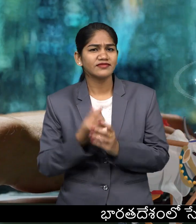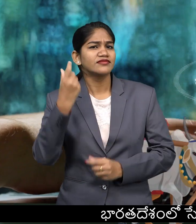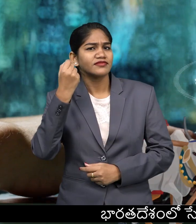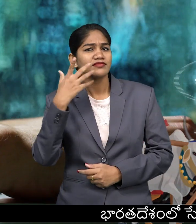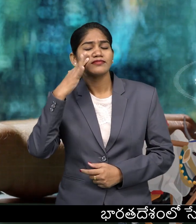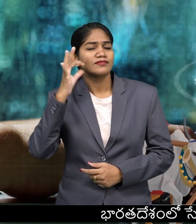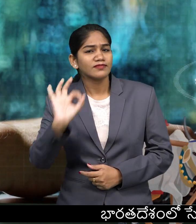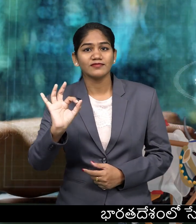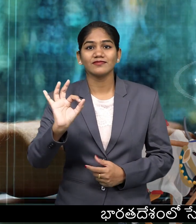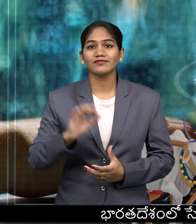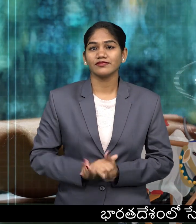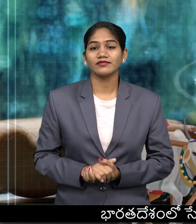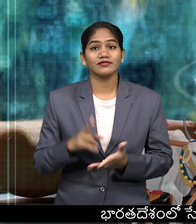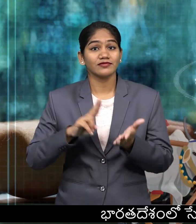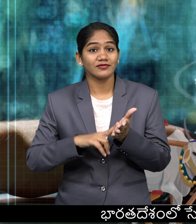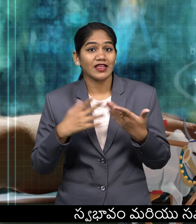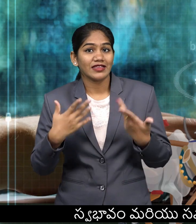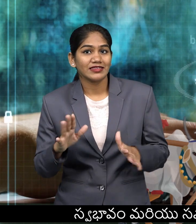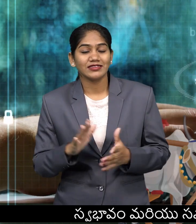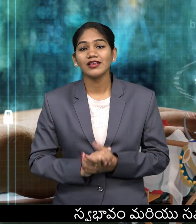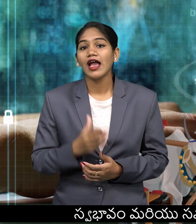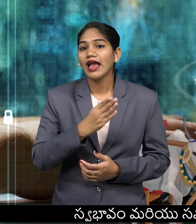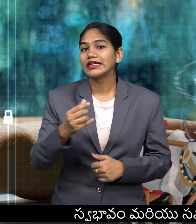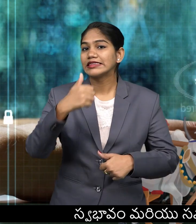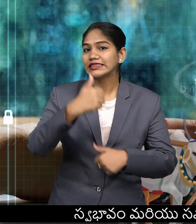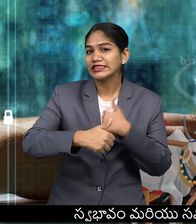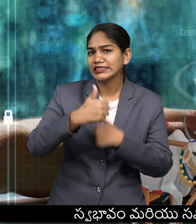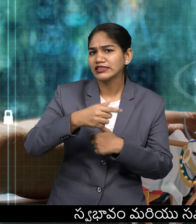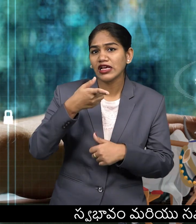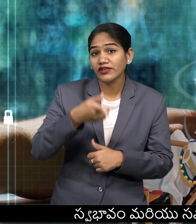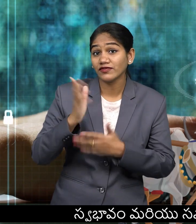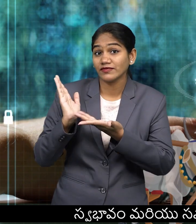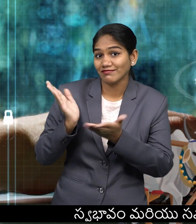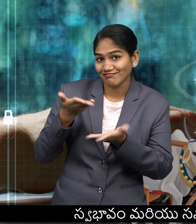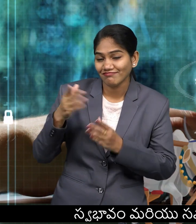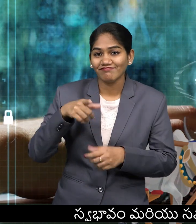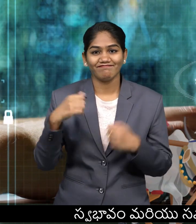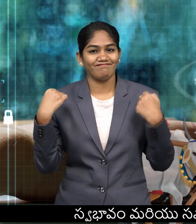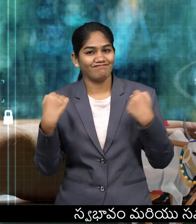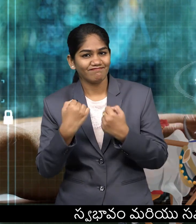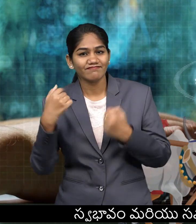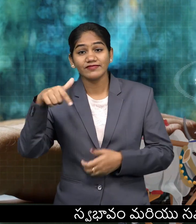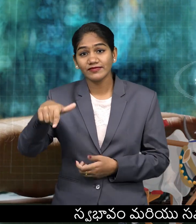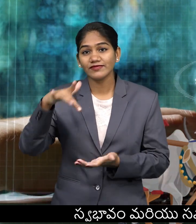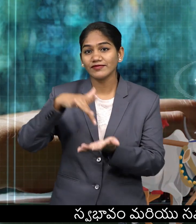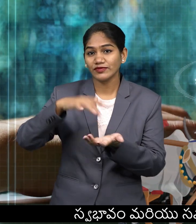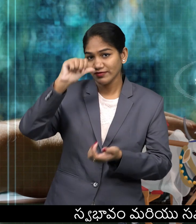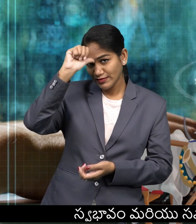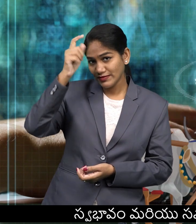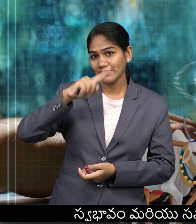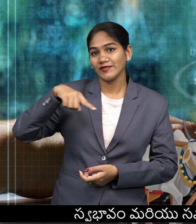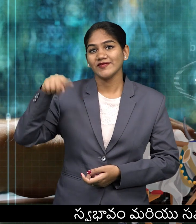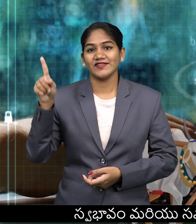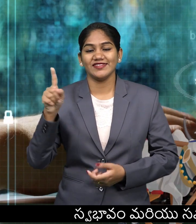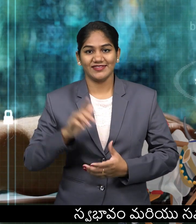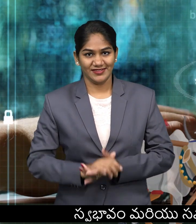భారతదేశంలో సేవా కార్యకలాపాల ప్రాముఖ్యత, స్వభావం మరియు సవాళ్లను మనం అర్థం చేసుకుందాం.